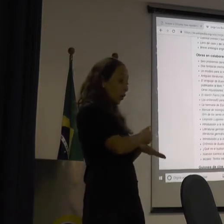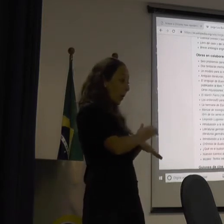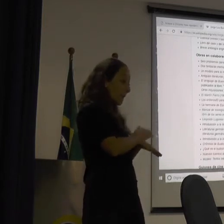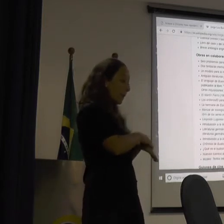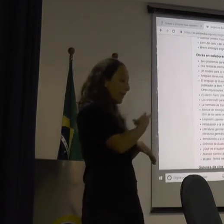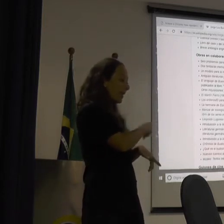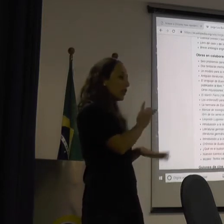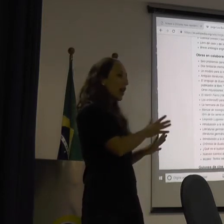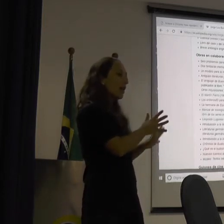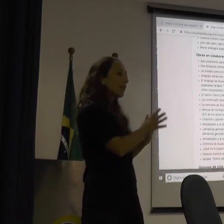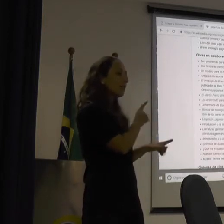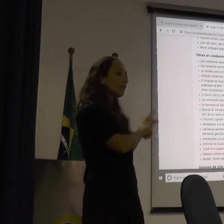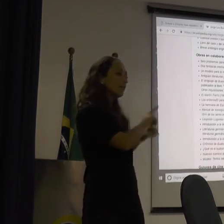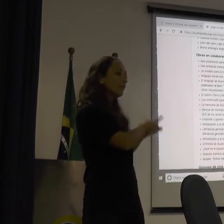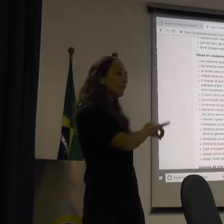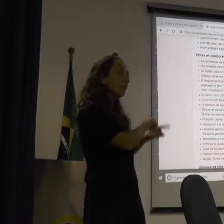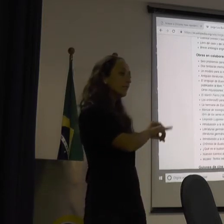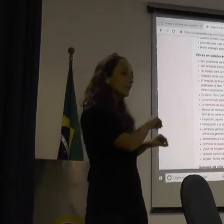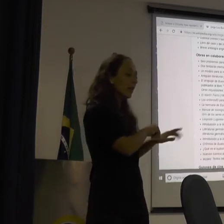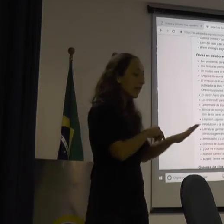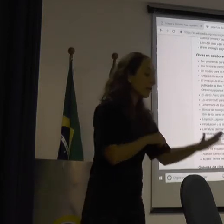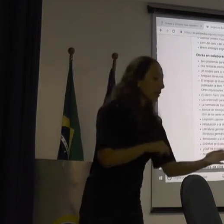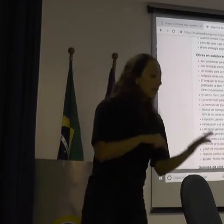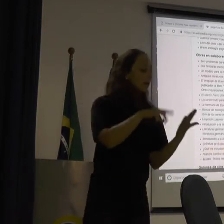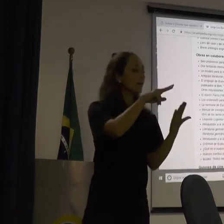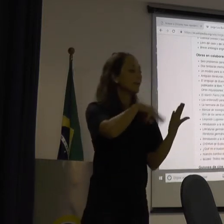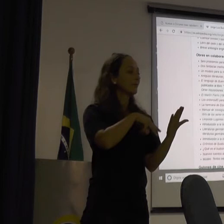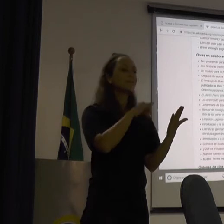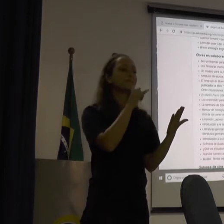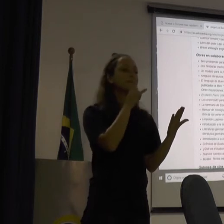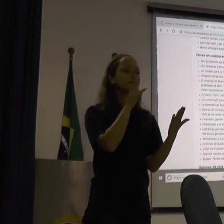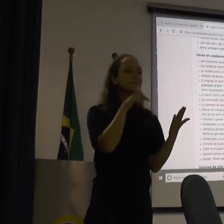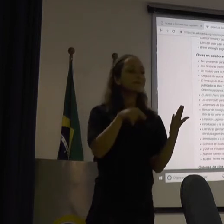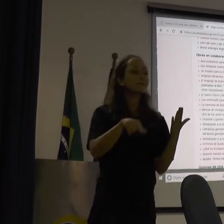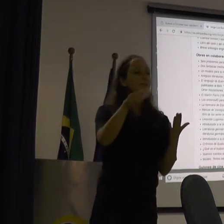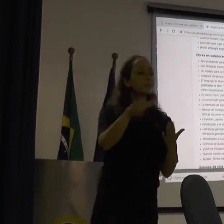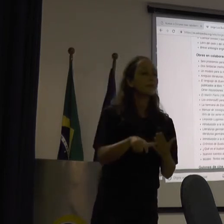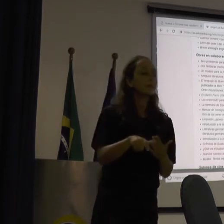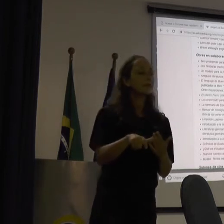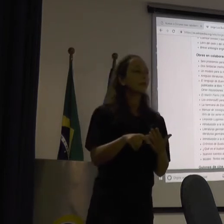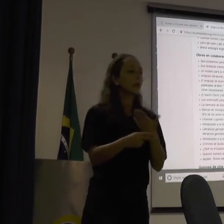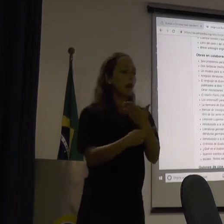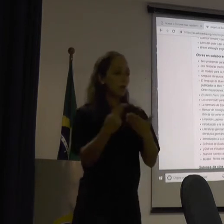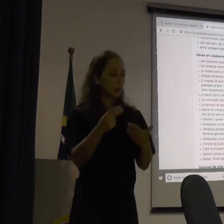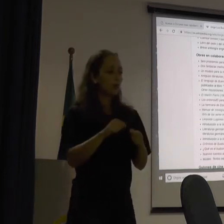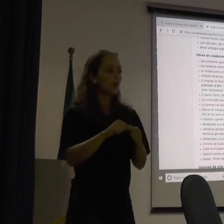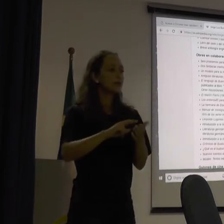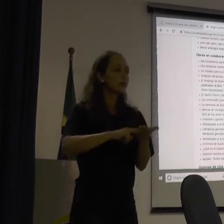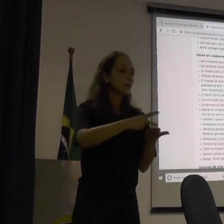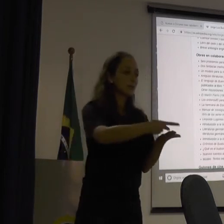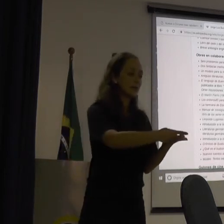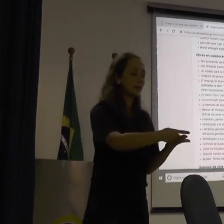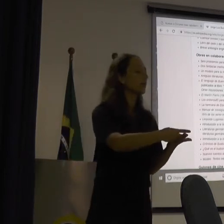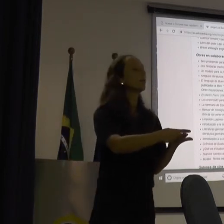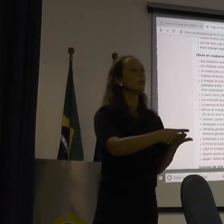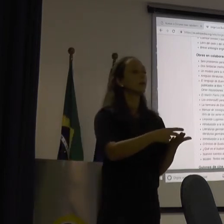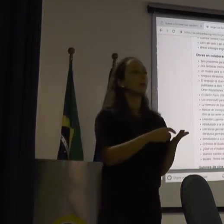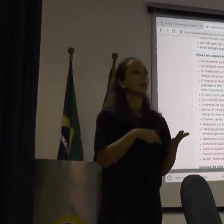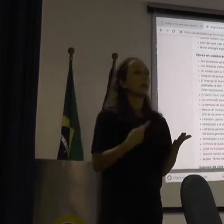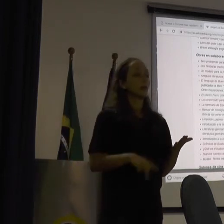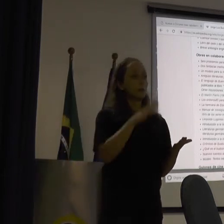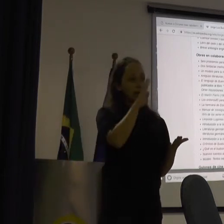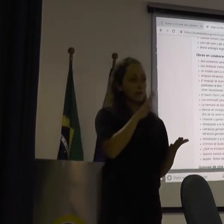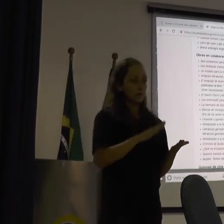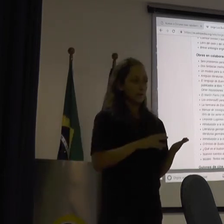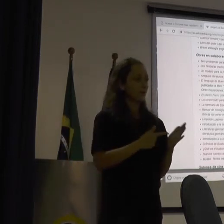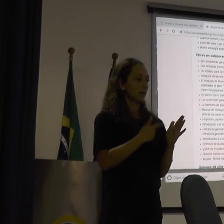ele tinha um olho muito pleno com o Antônio Cândido, né? Saiu o Grande Sertão Veredas, o Antônio Cândido viu imediatamente que era uma obra-prima. Saiu um livro da Clarice Lispector, ele